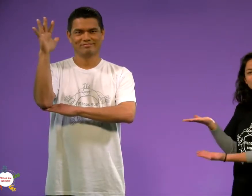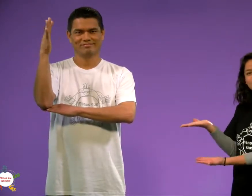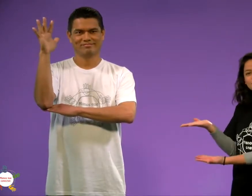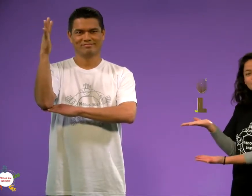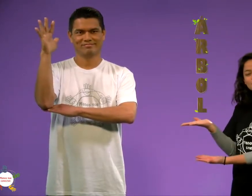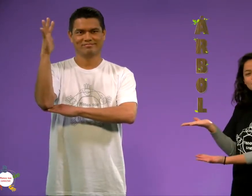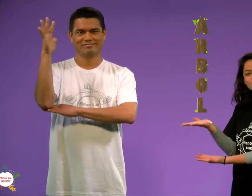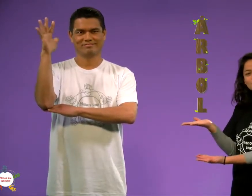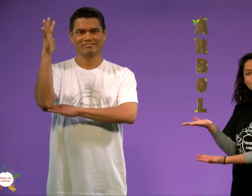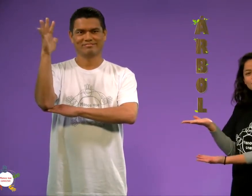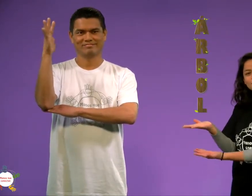árbol.